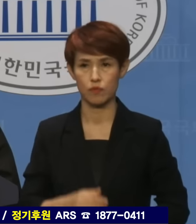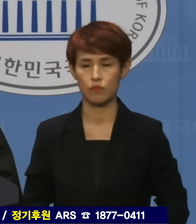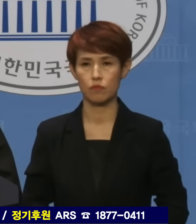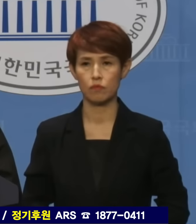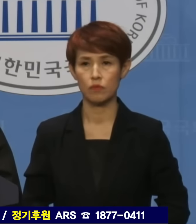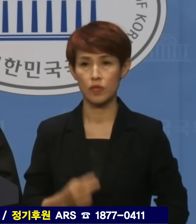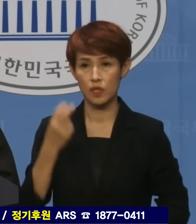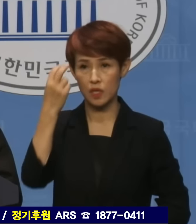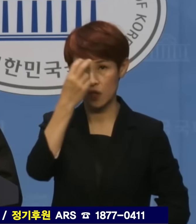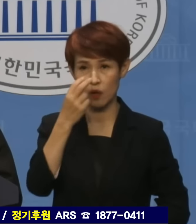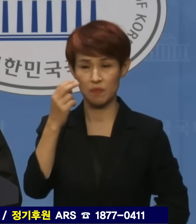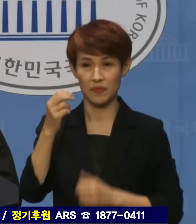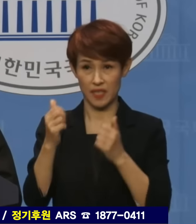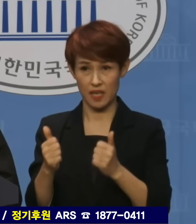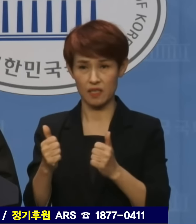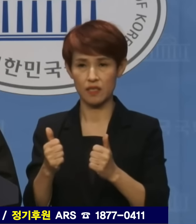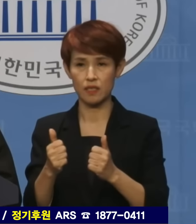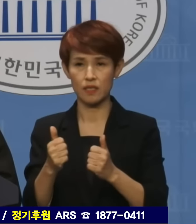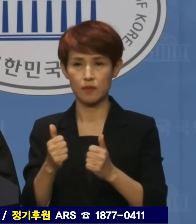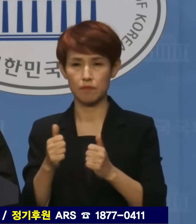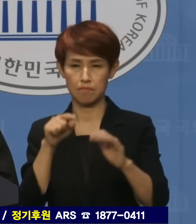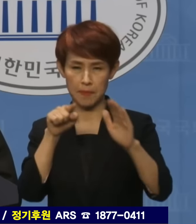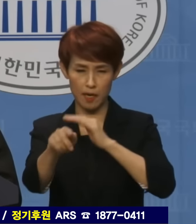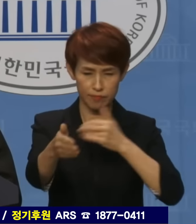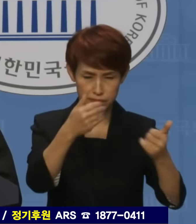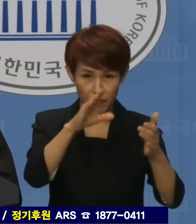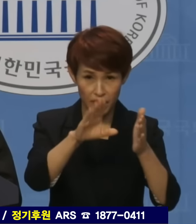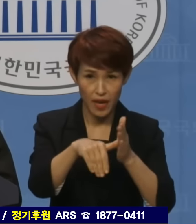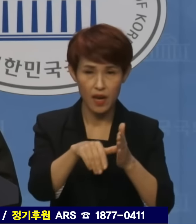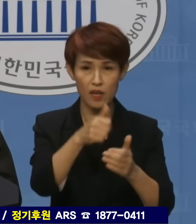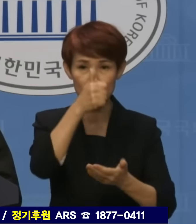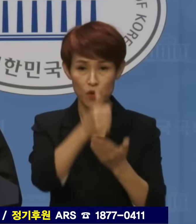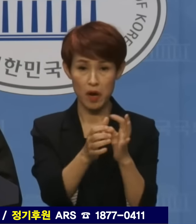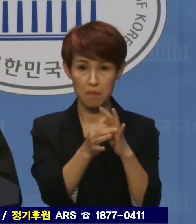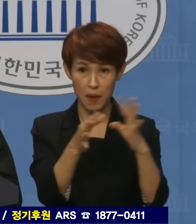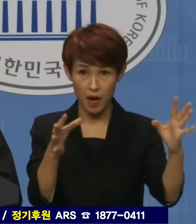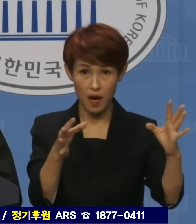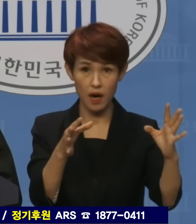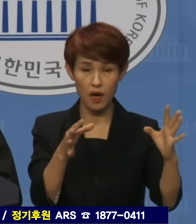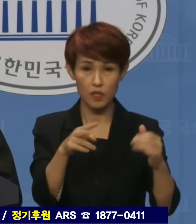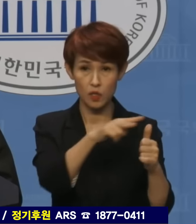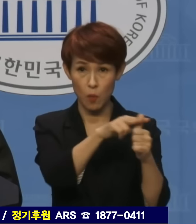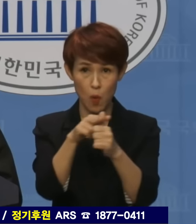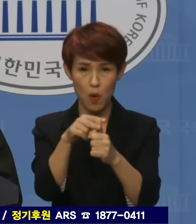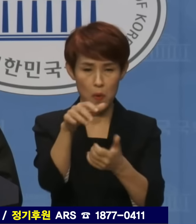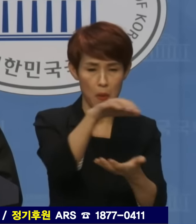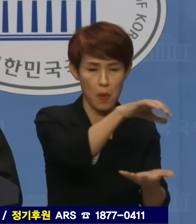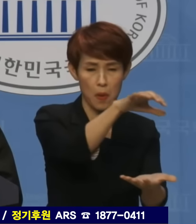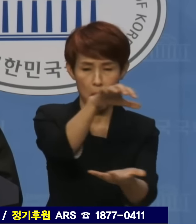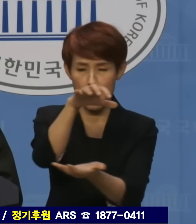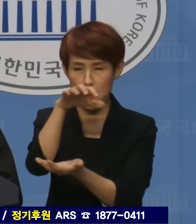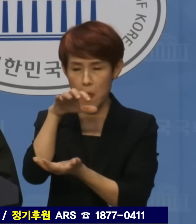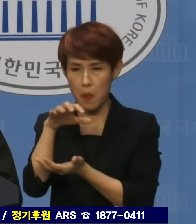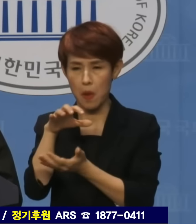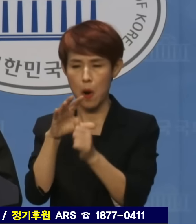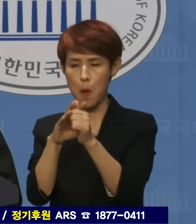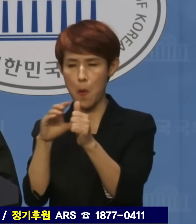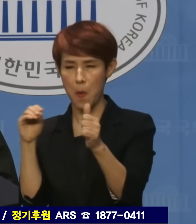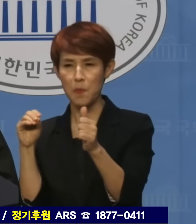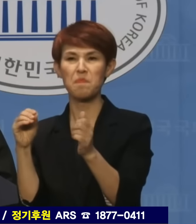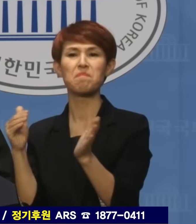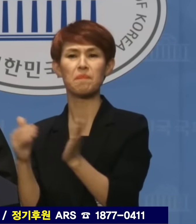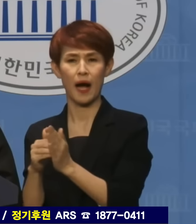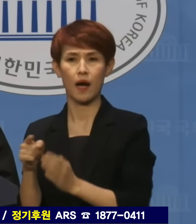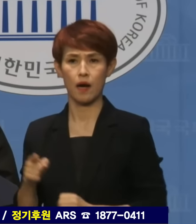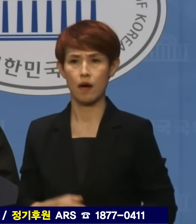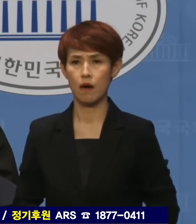검찰은 압수수색에서 범죄와 상관없는 정보도 디지털 캐비넷, 디넷에 함부로 보관해